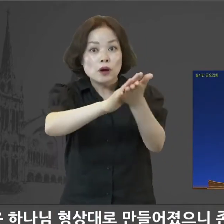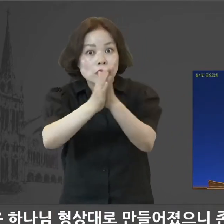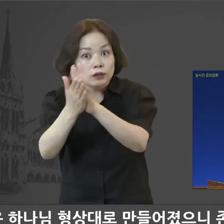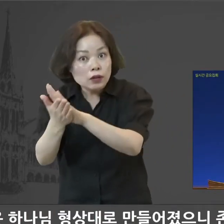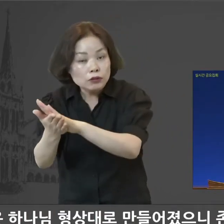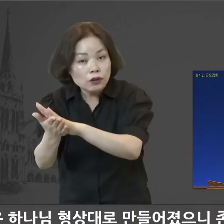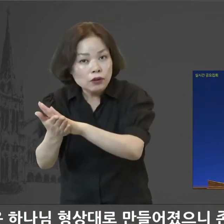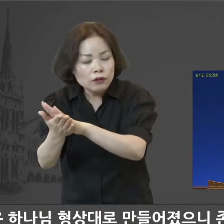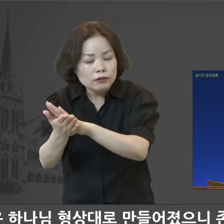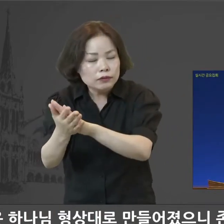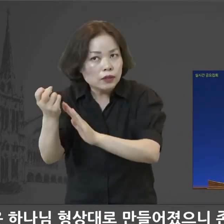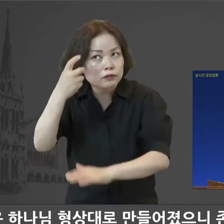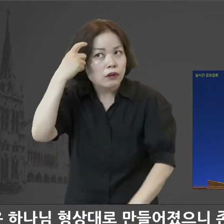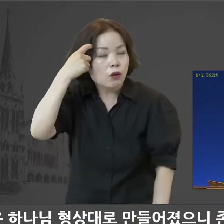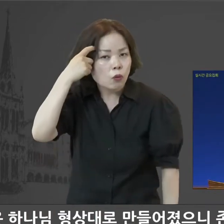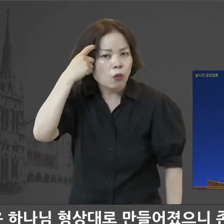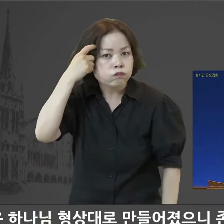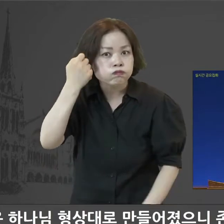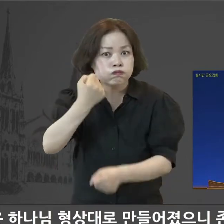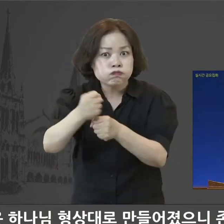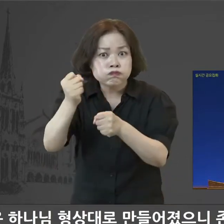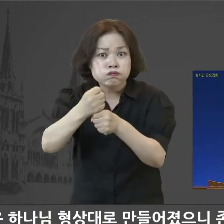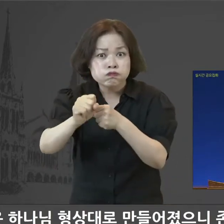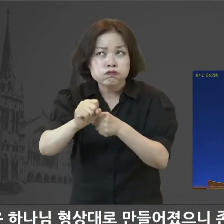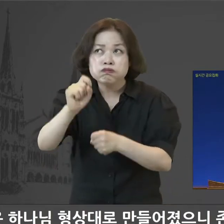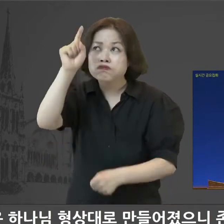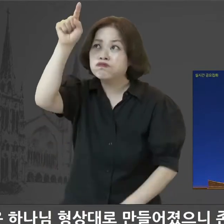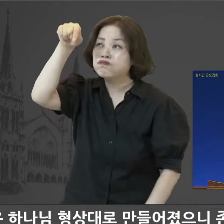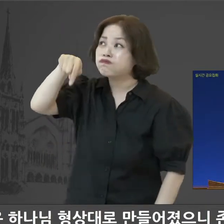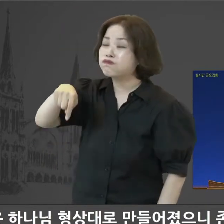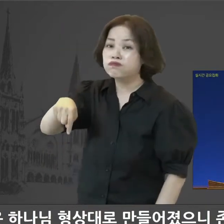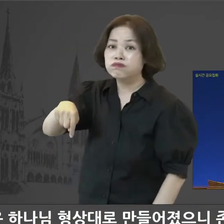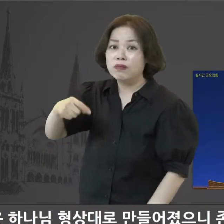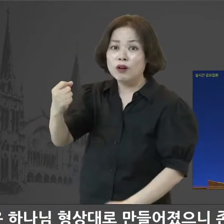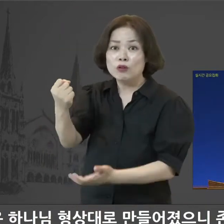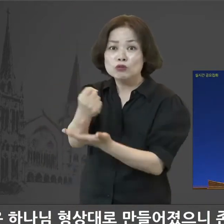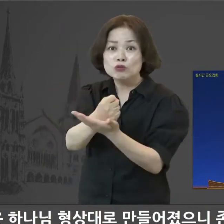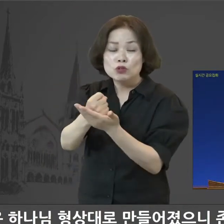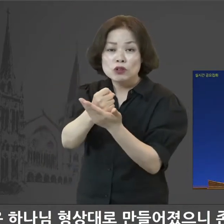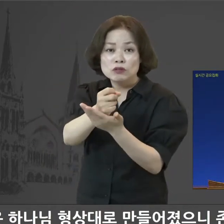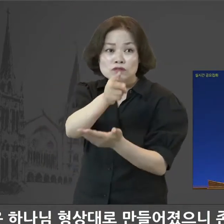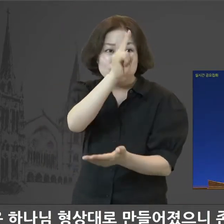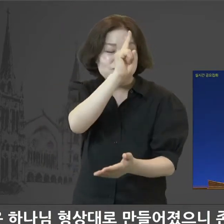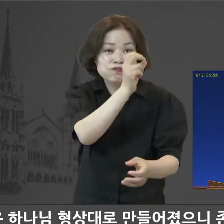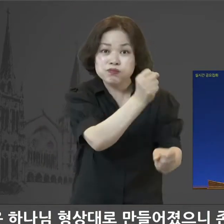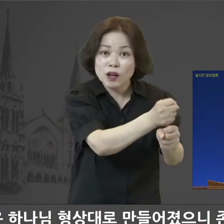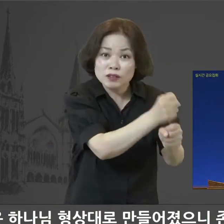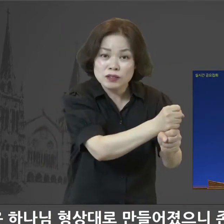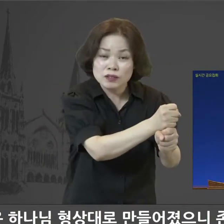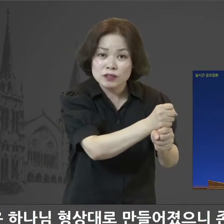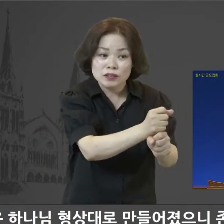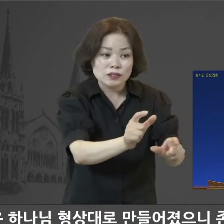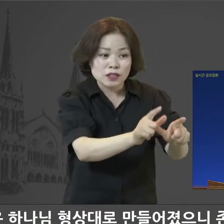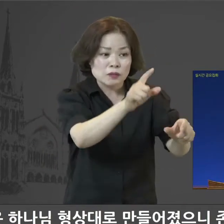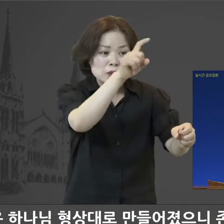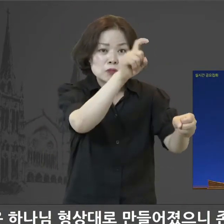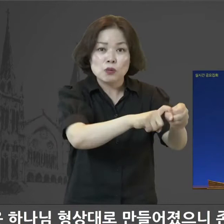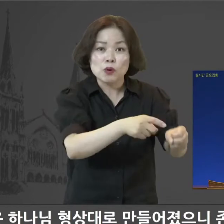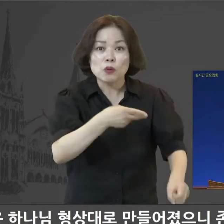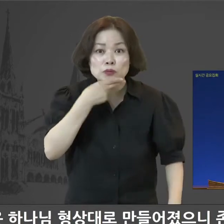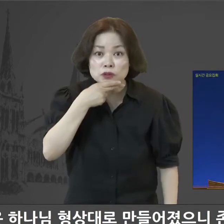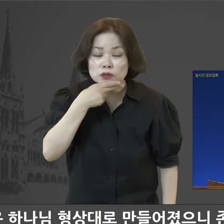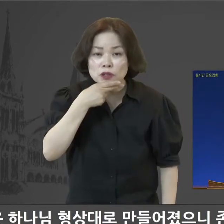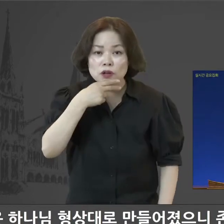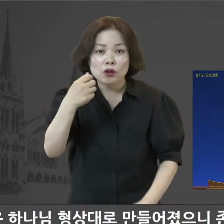다시 기억해 보면 황당합니다. 우주가 모두 우연에 의해서 만들어지고 인간의 삶의 목표가 정확치 않은데